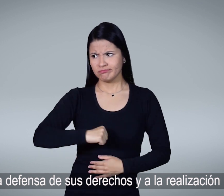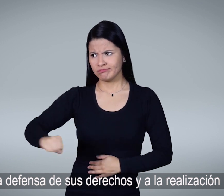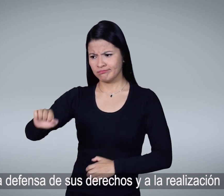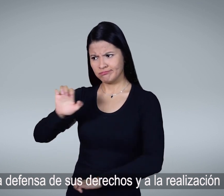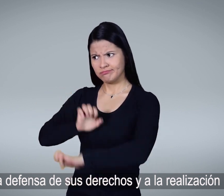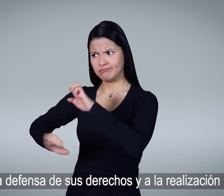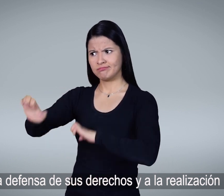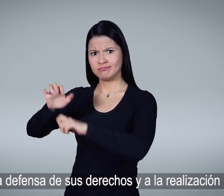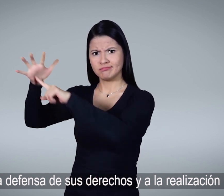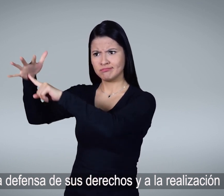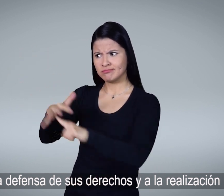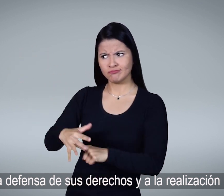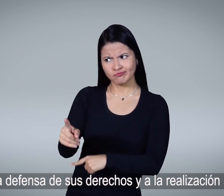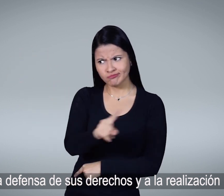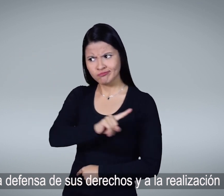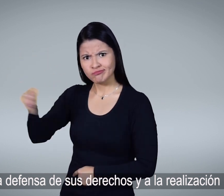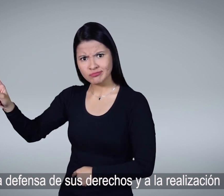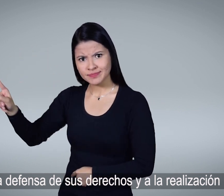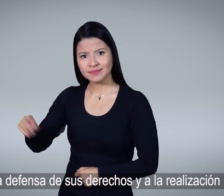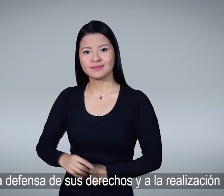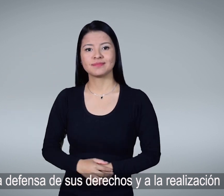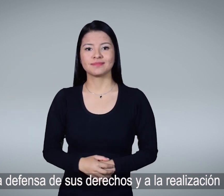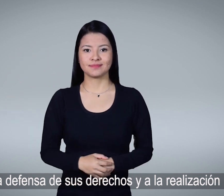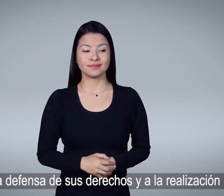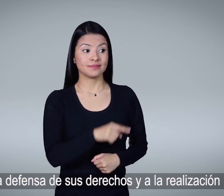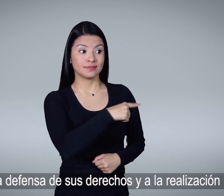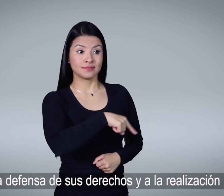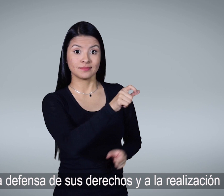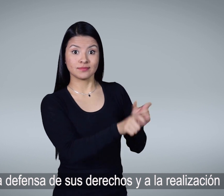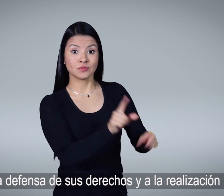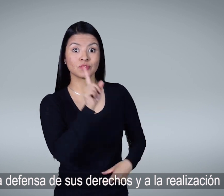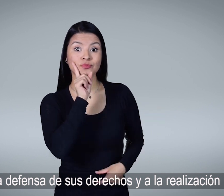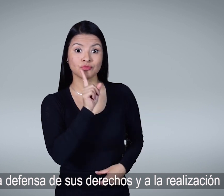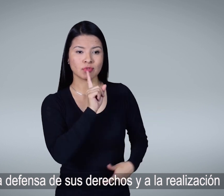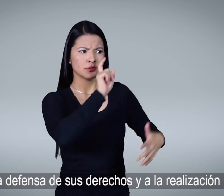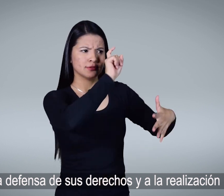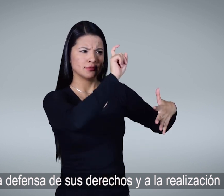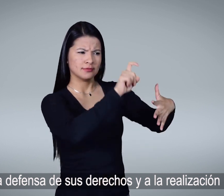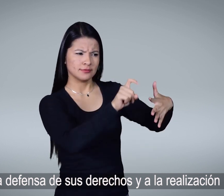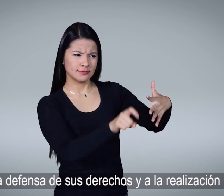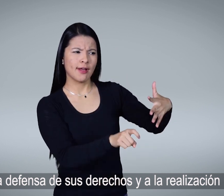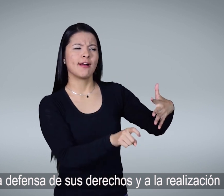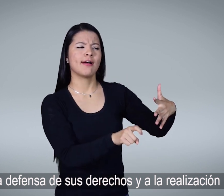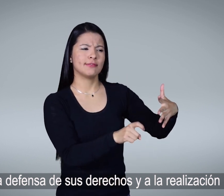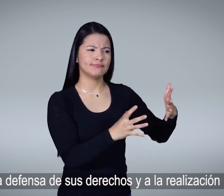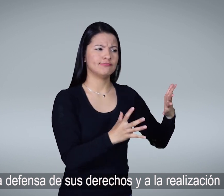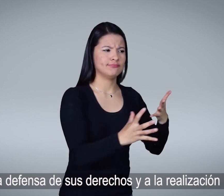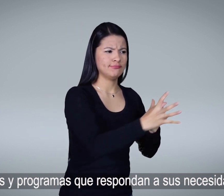Y a la realización de